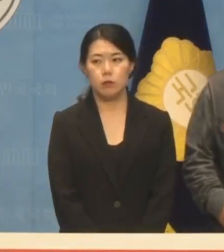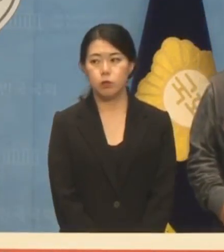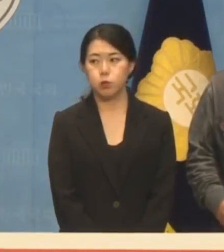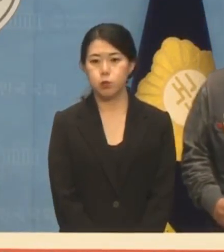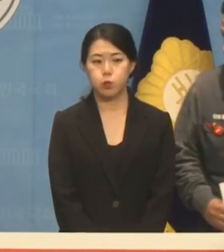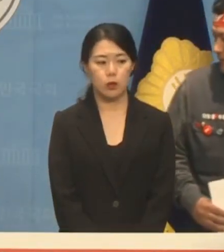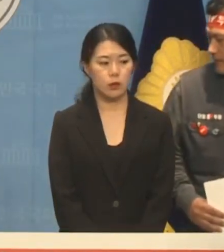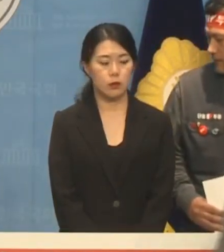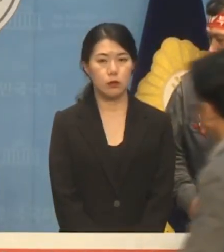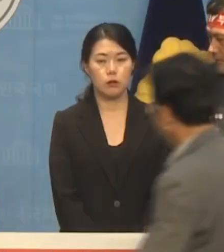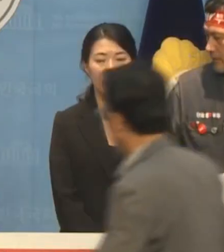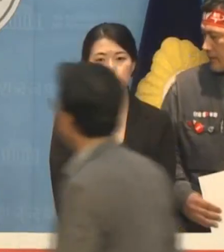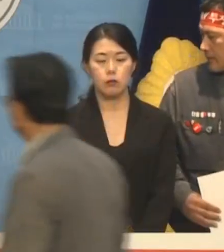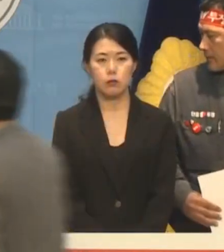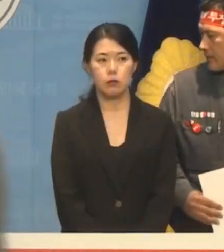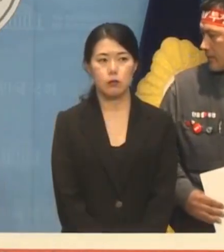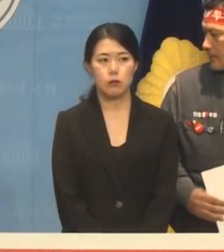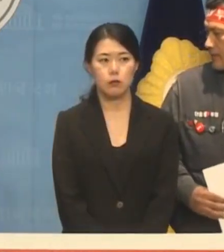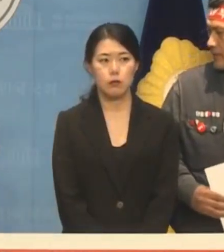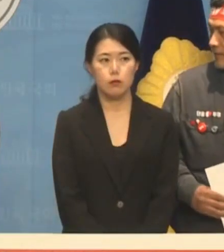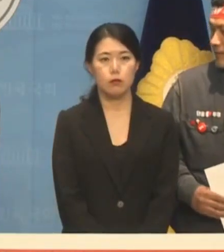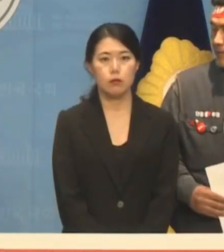이쪽 안쪽으로 최대한 붙었어요.